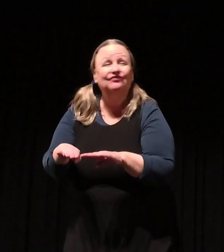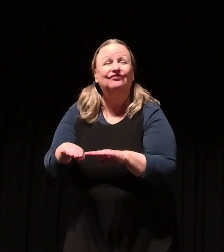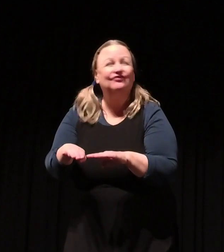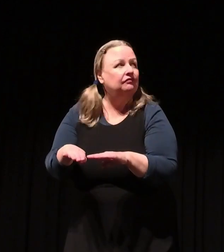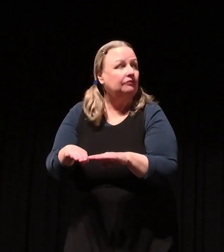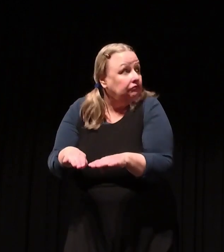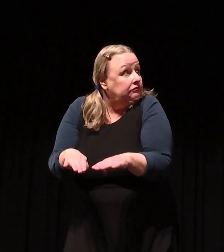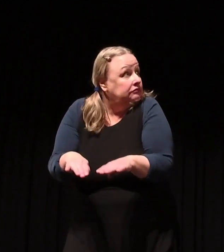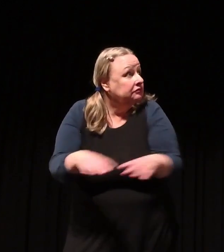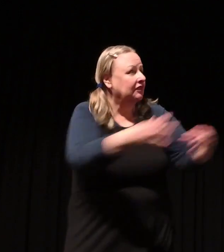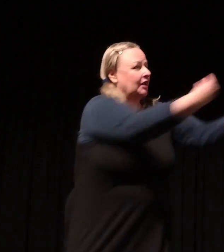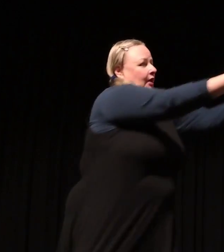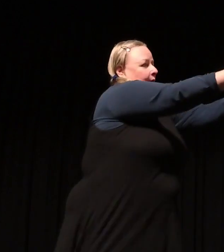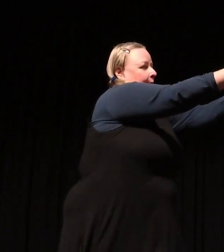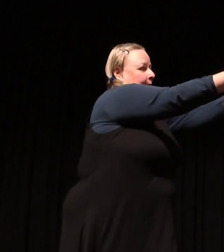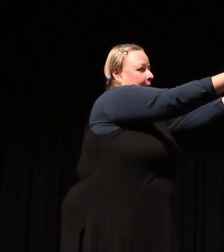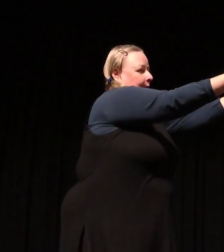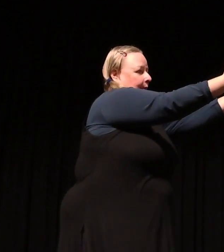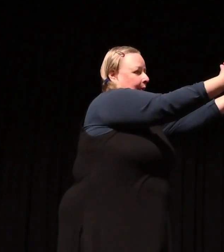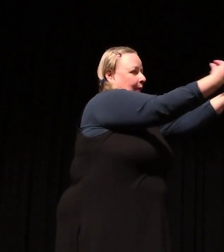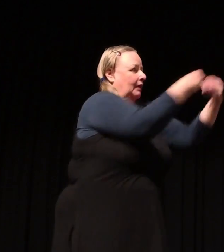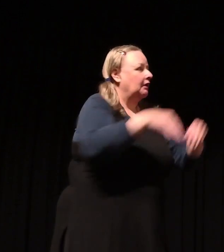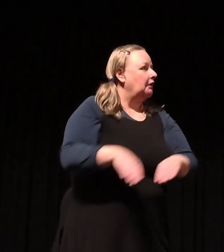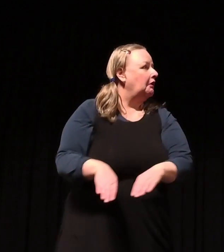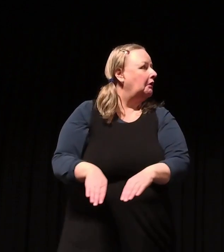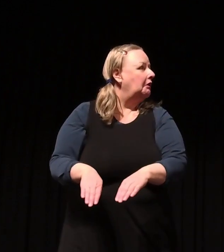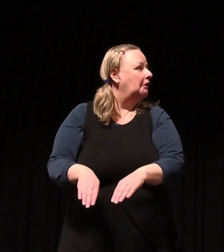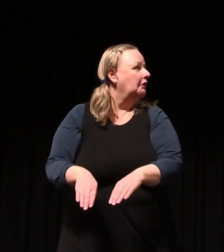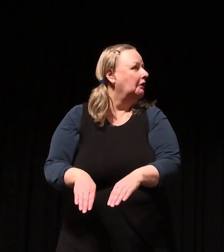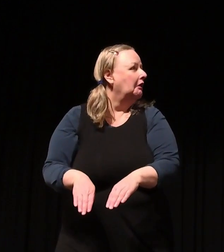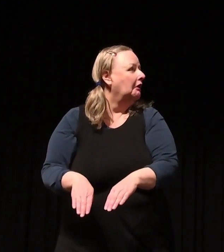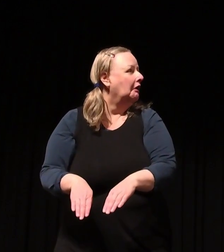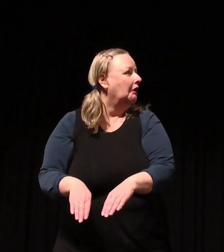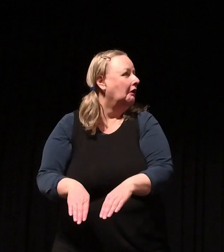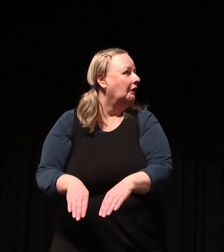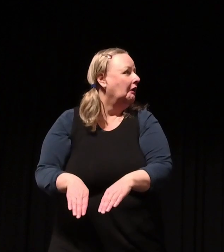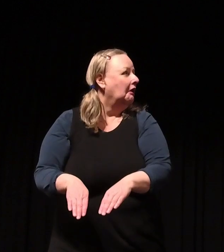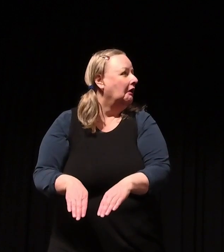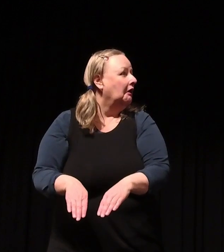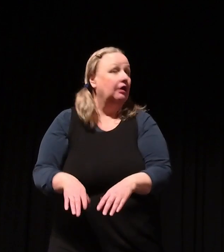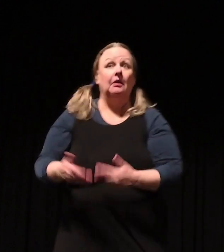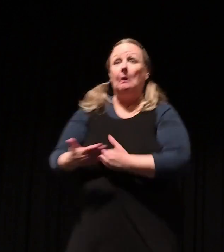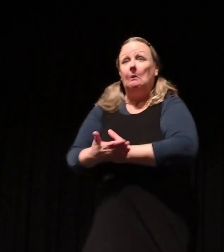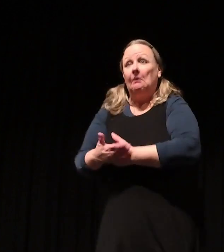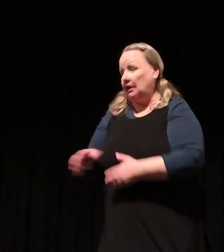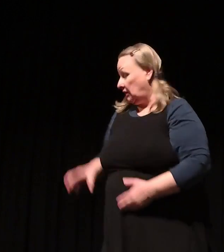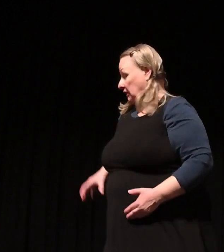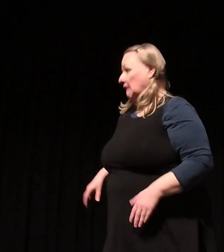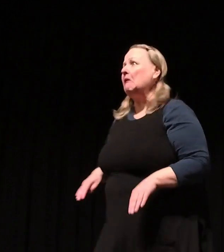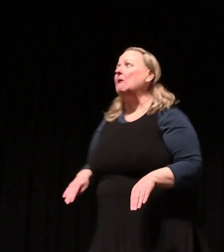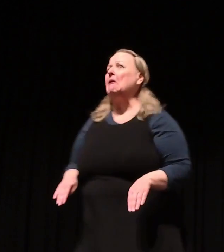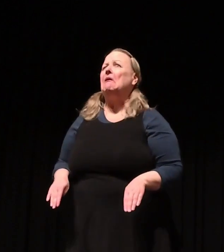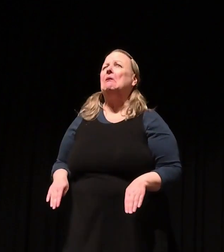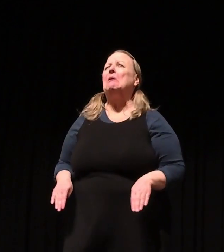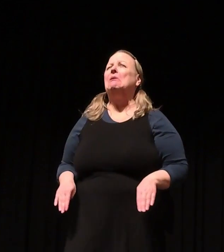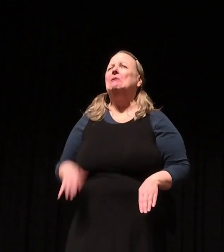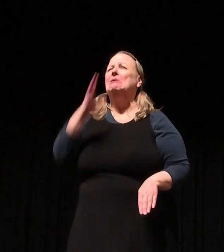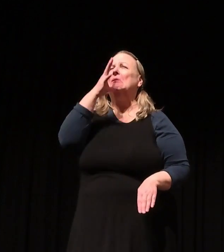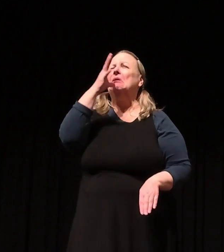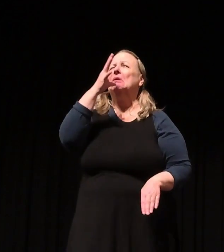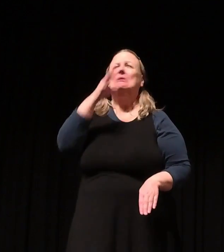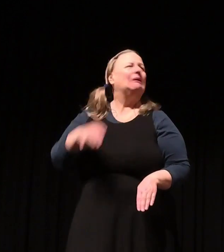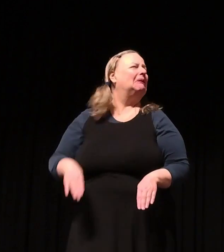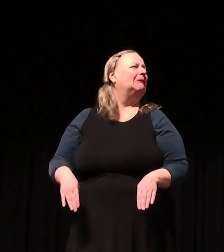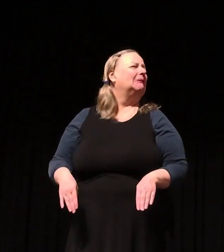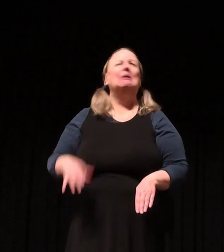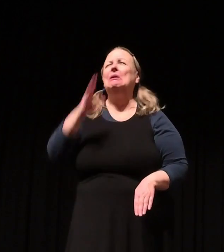et de se rendre jusqu'au milieu de la rue et, soudainement, voit les phares de la voiture et les